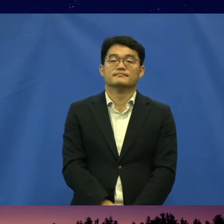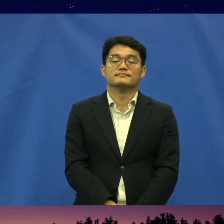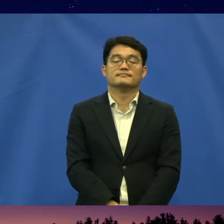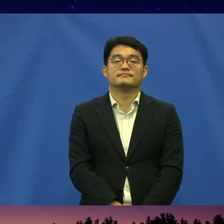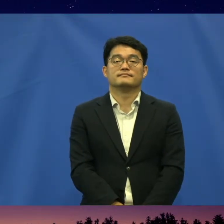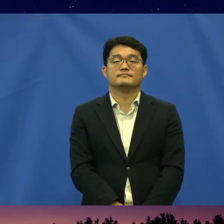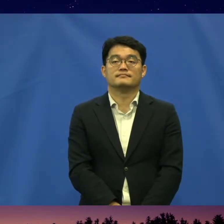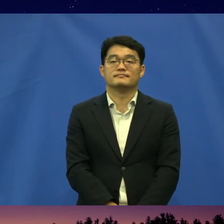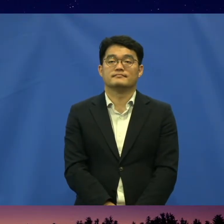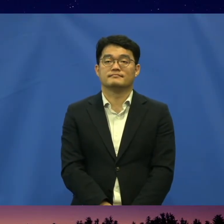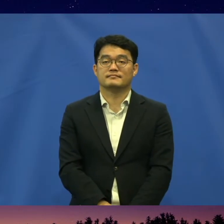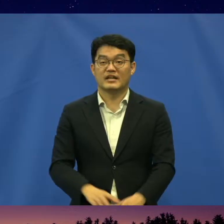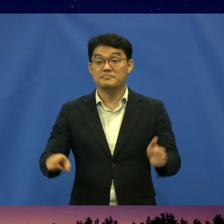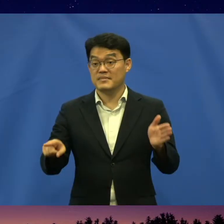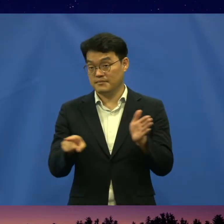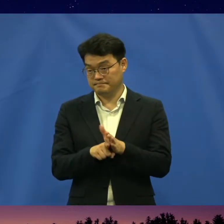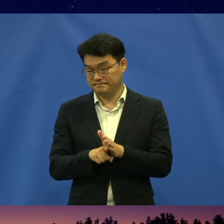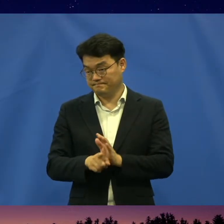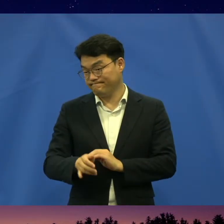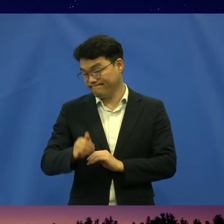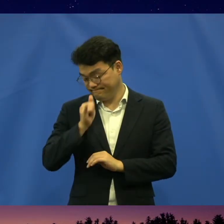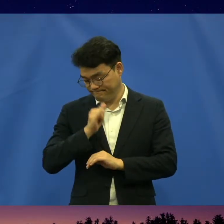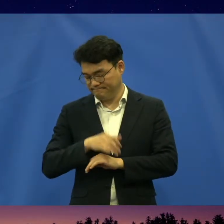그 믿음이 있었던 거예요. 그 믿음.